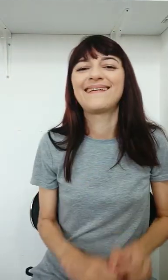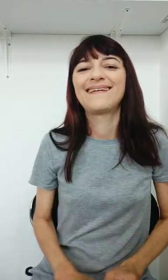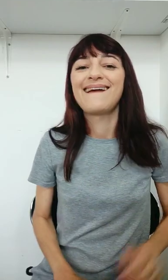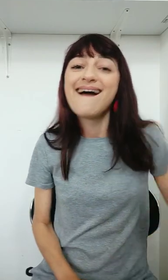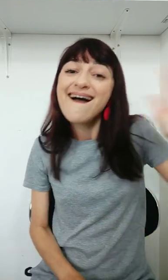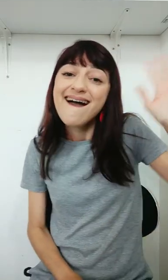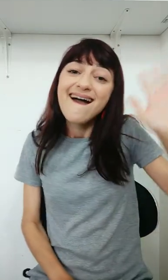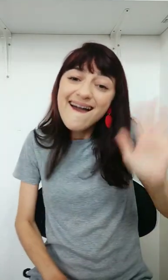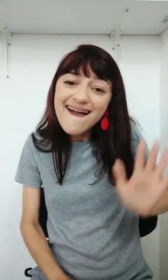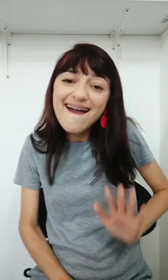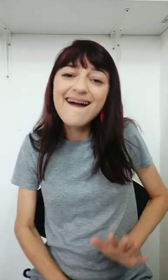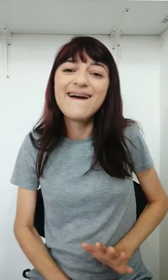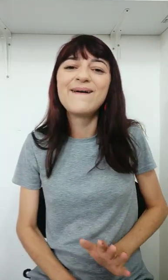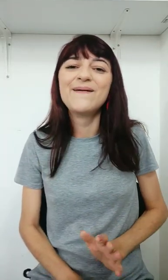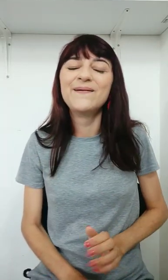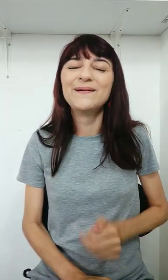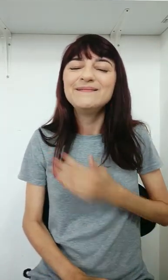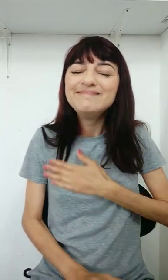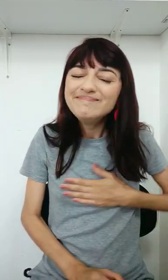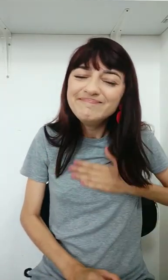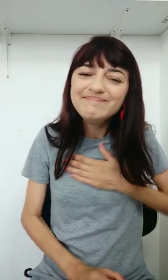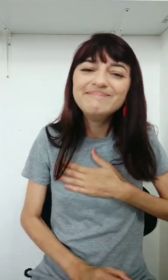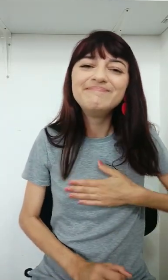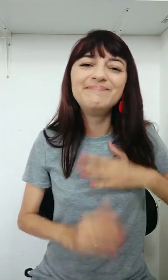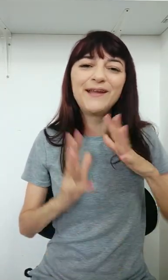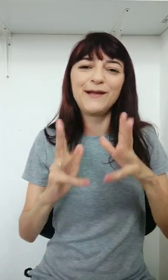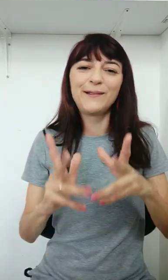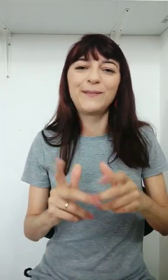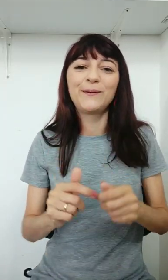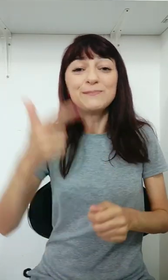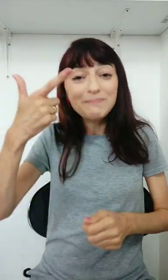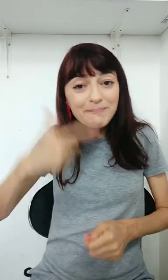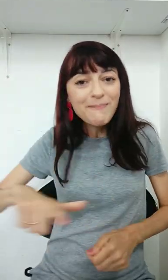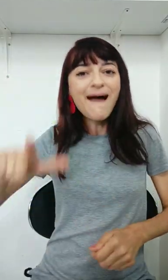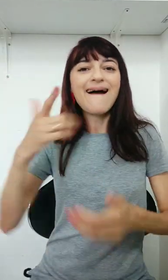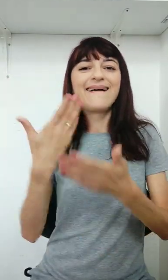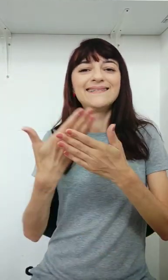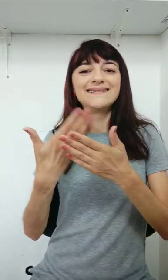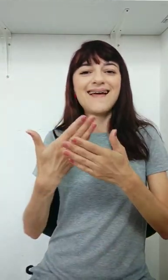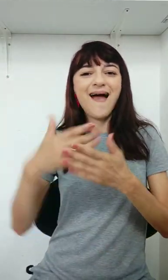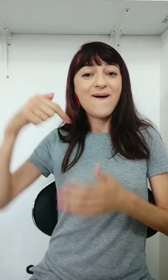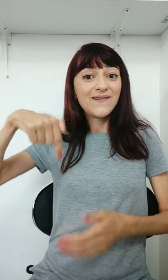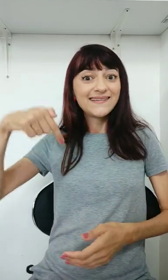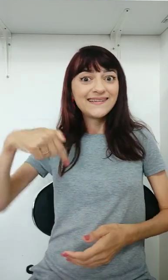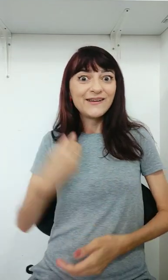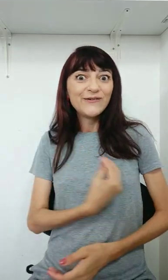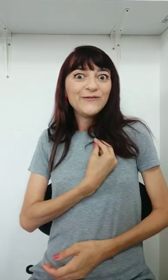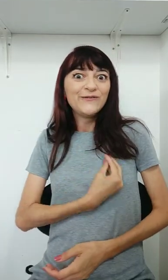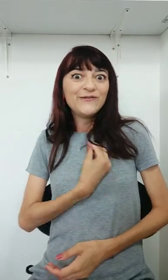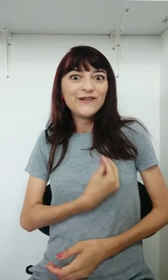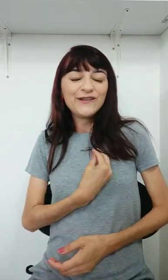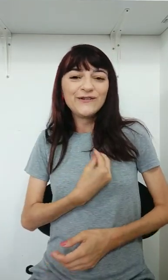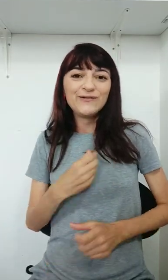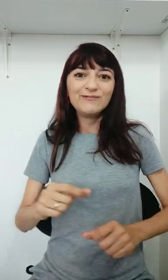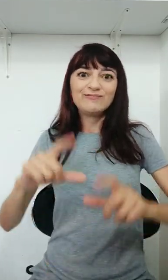obrigado a todos. Olá, né, vocês que estão chegando. Tem algumas alunas aí da Libras Pro também presentes hoje, né? Vocês que